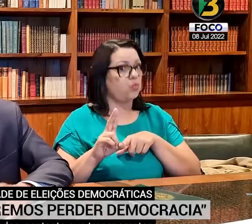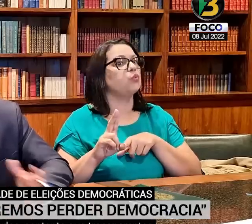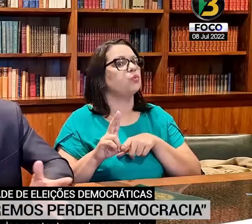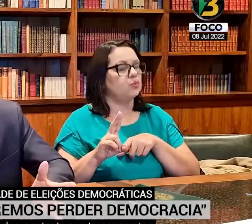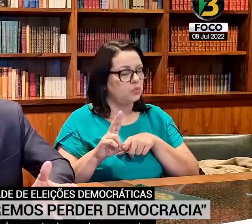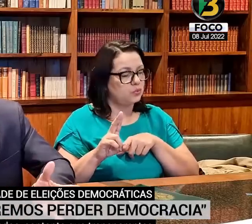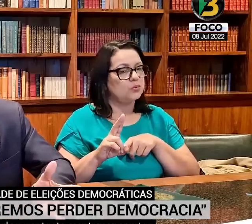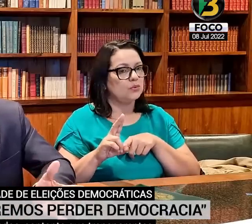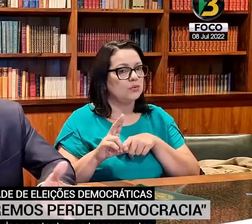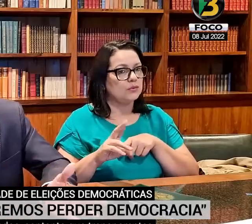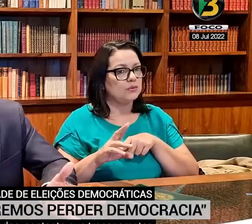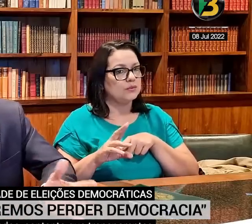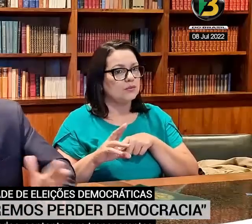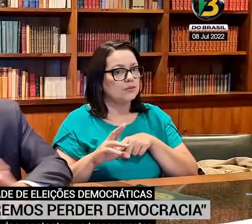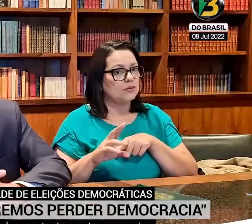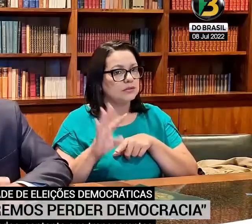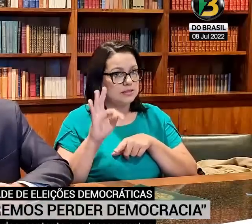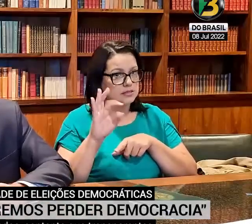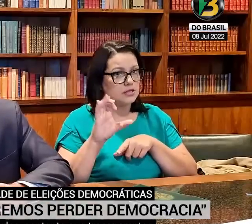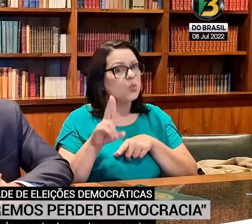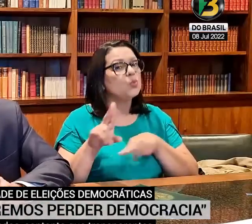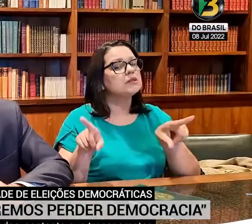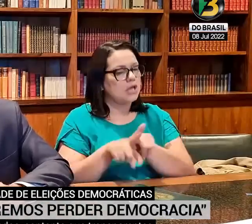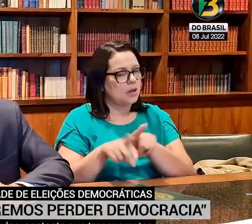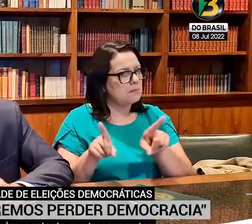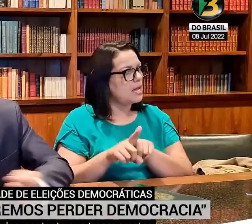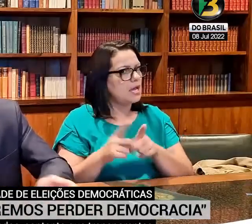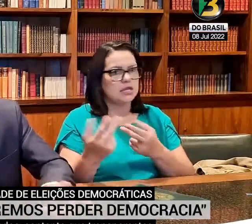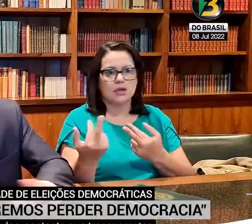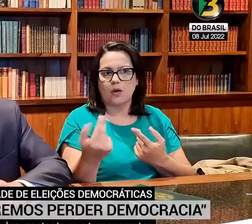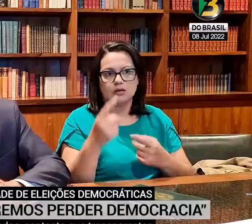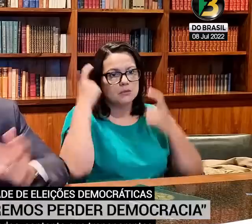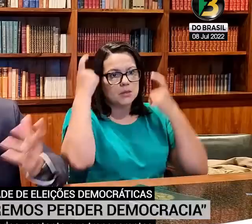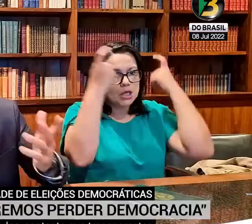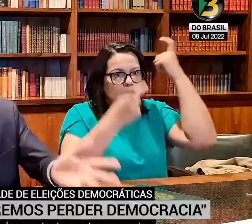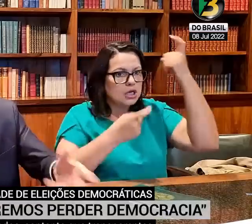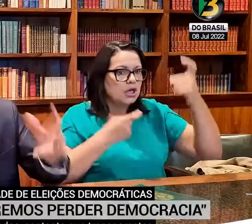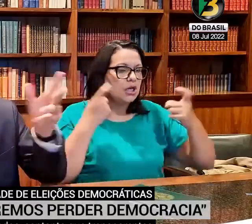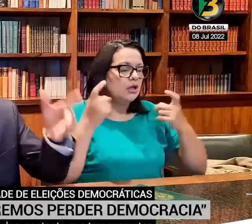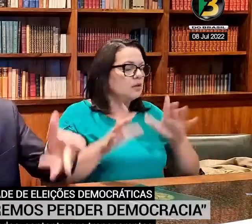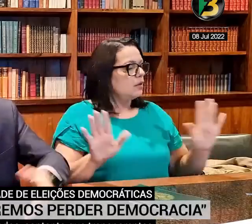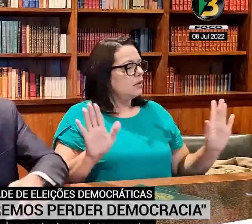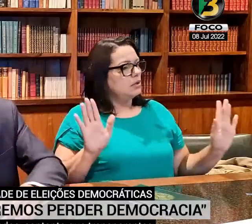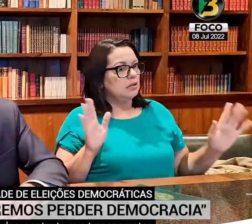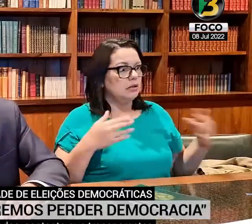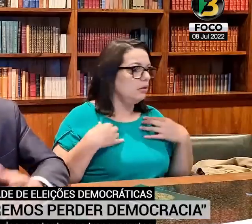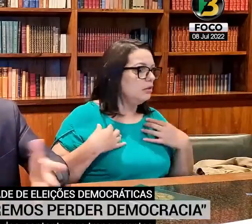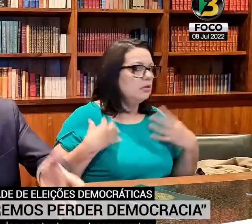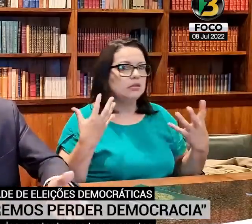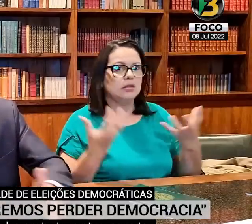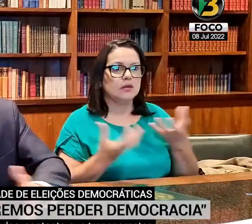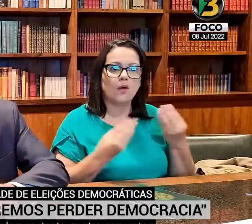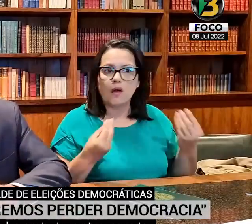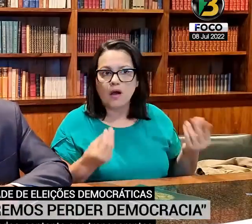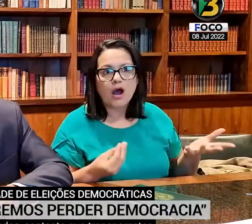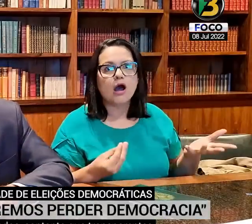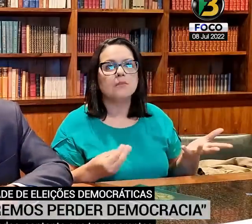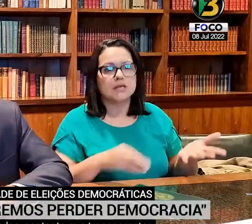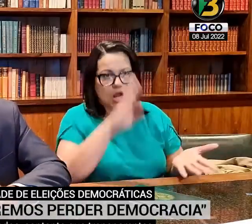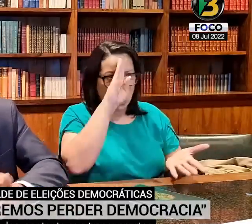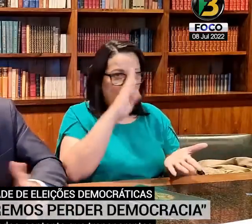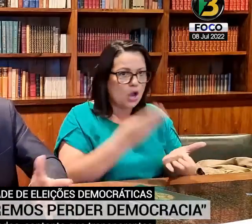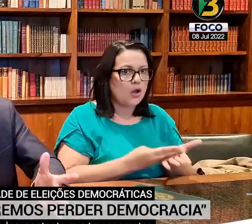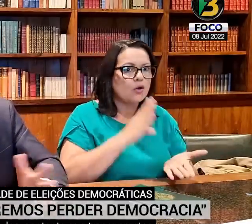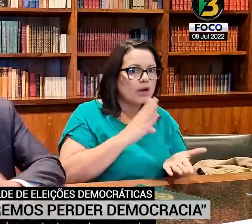tá aqui deve estar preocupado por isso não deve estar para o teclado Soledade sem ter conhecimento